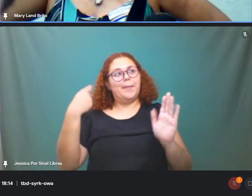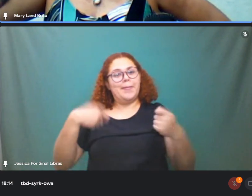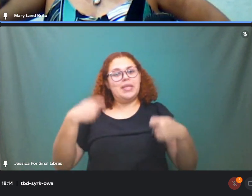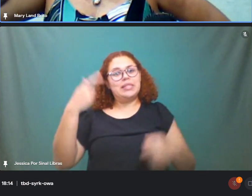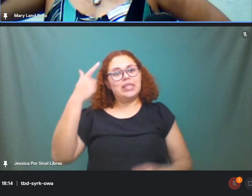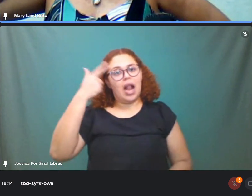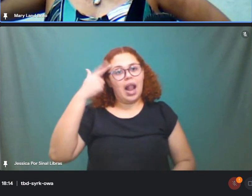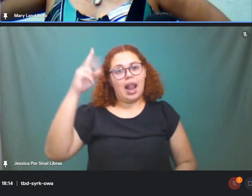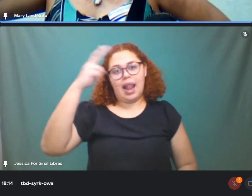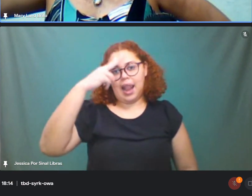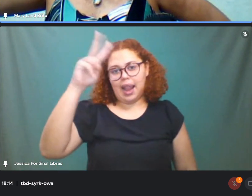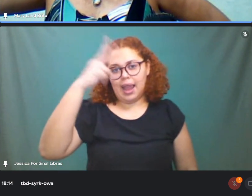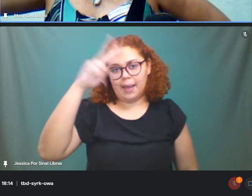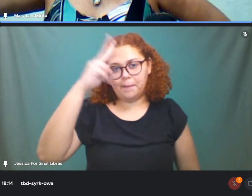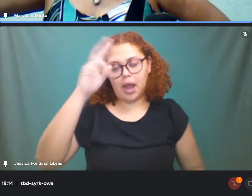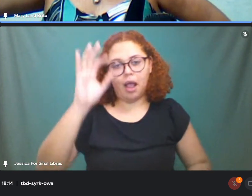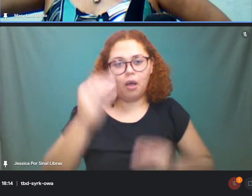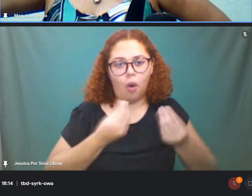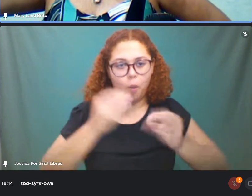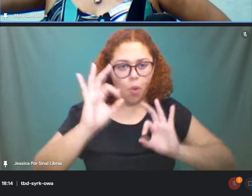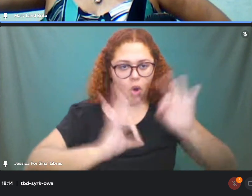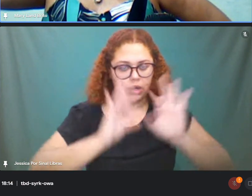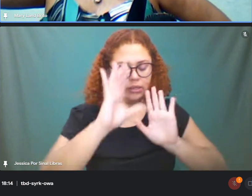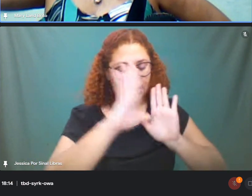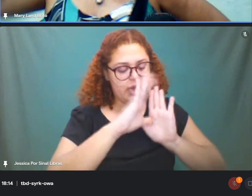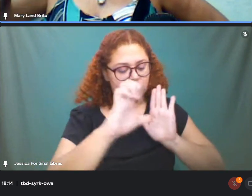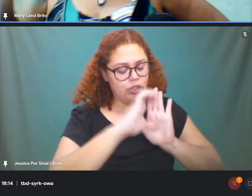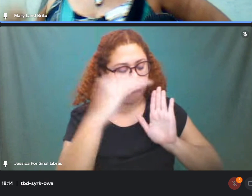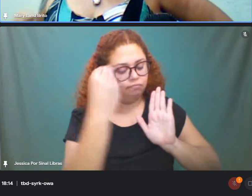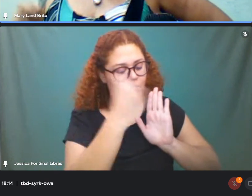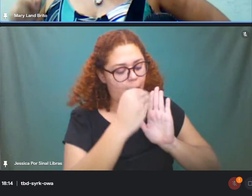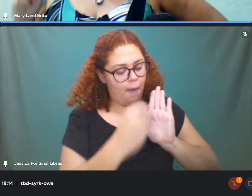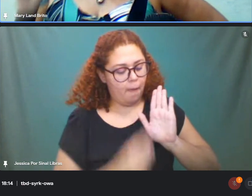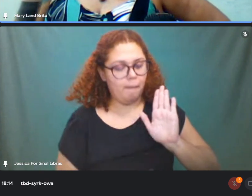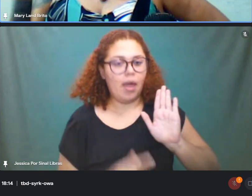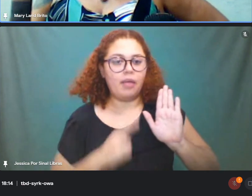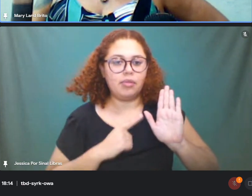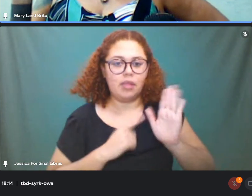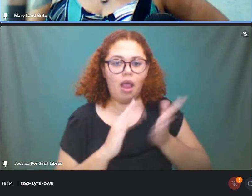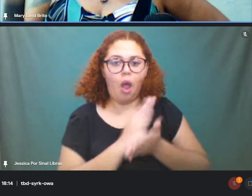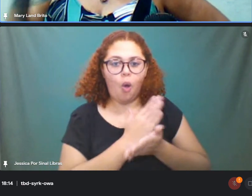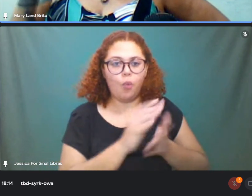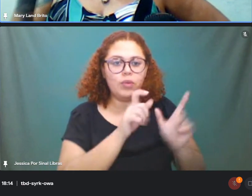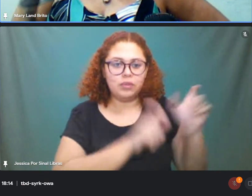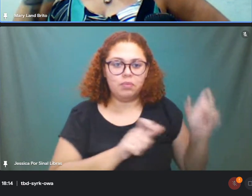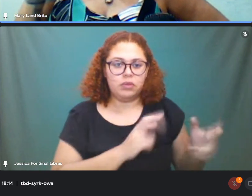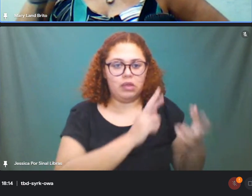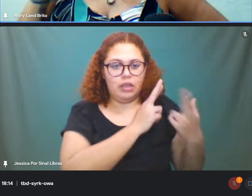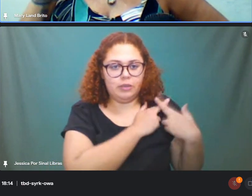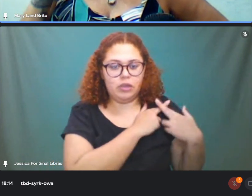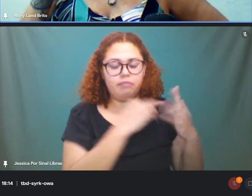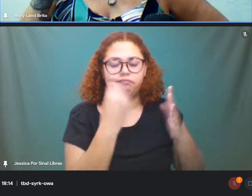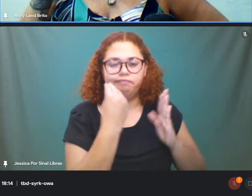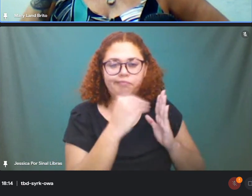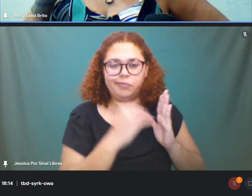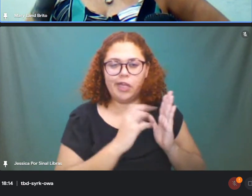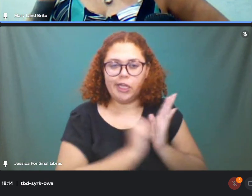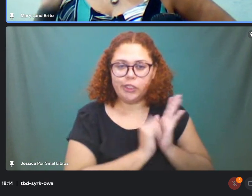até Débora que está aqui do lado também, nessa escrita toda, a Renata que está escutando, que a gente tem a possibilidade de